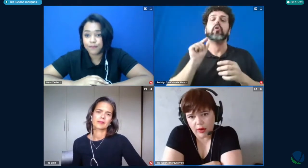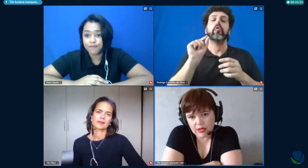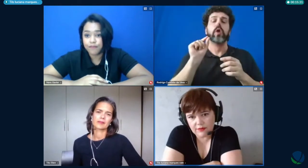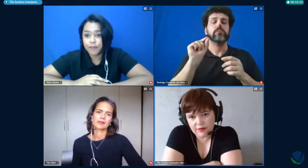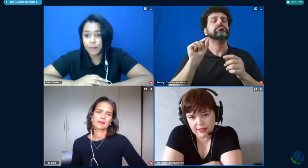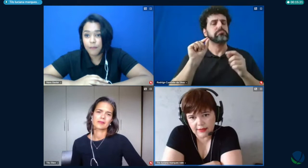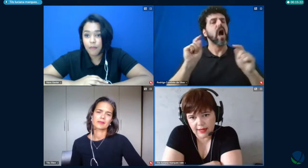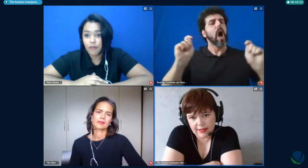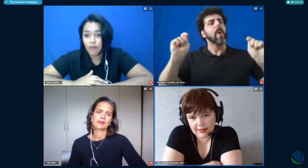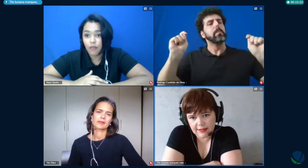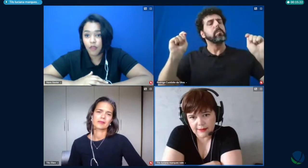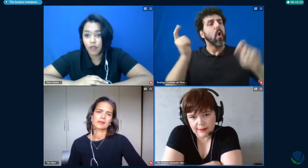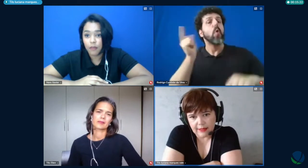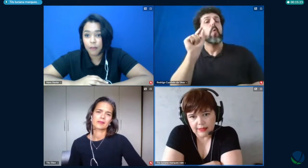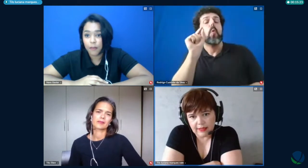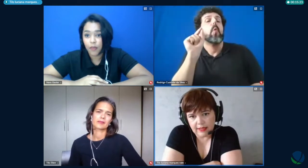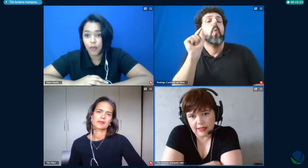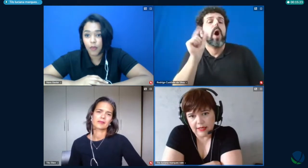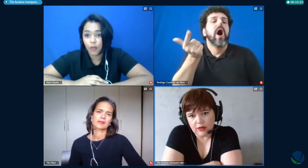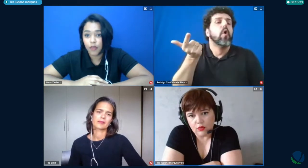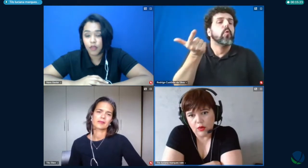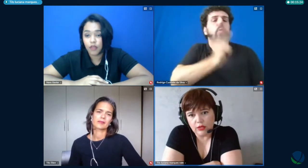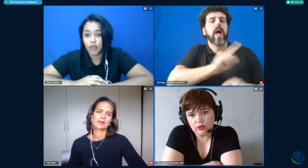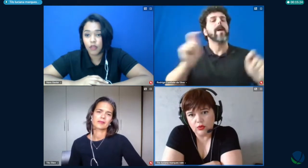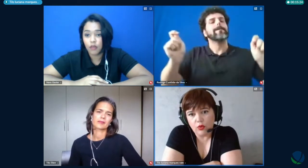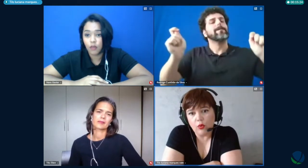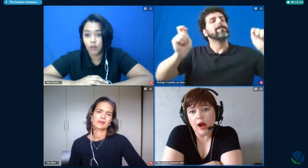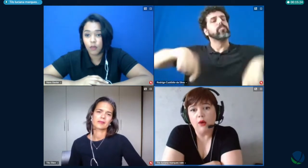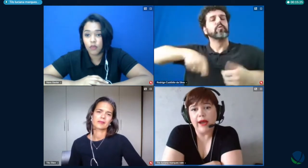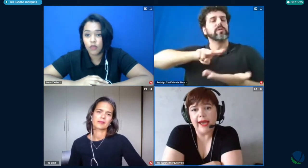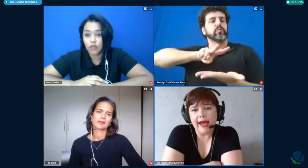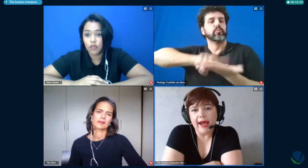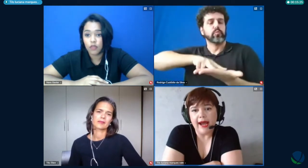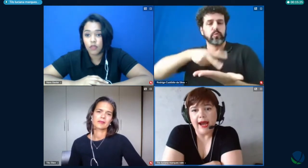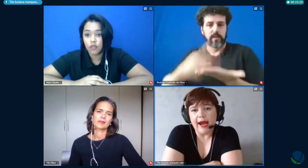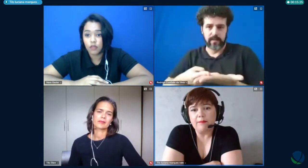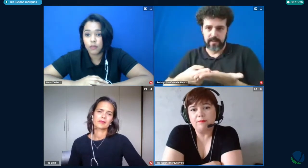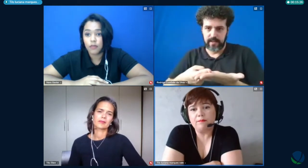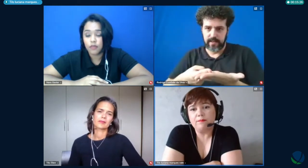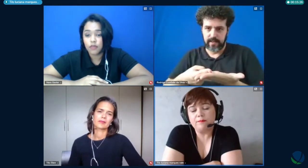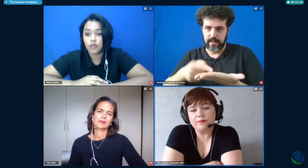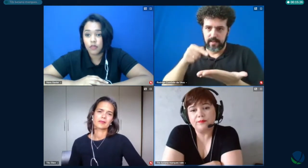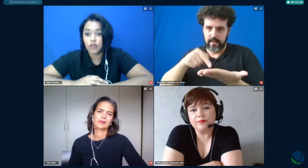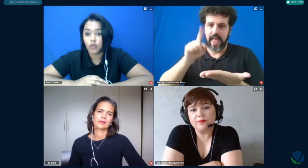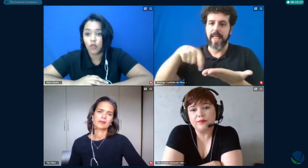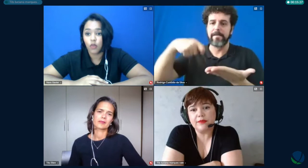logo após, você traz que quanto qual é a